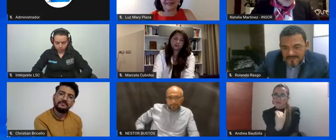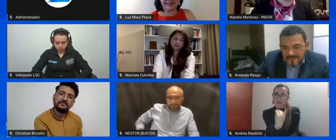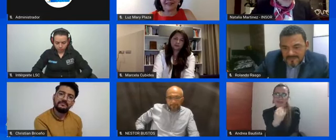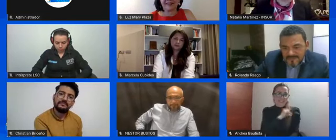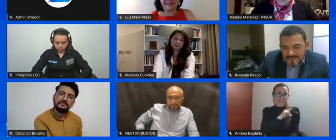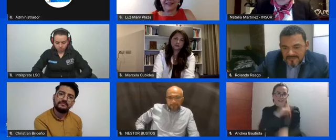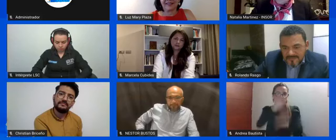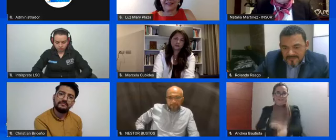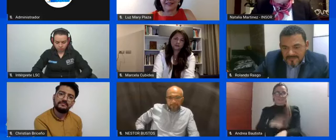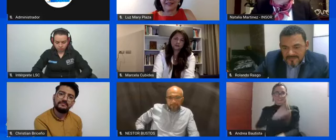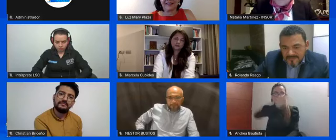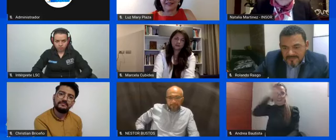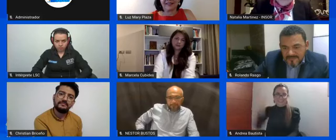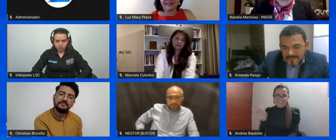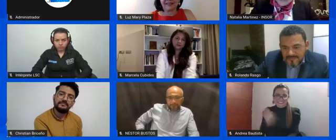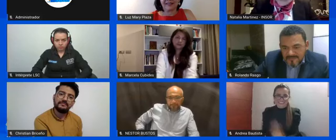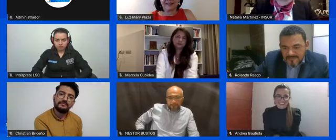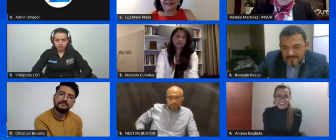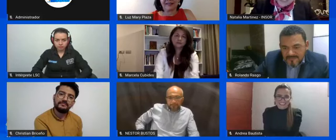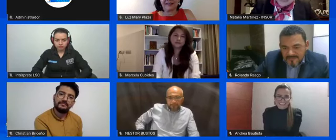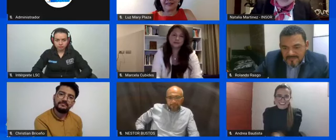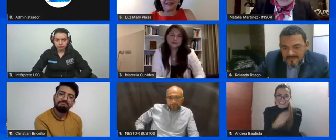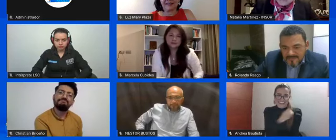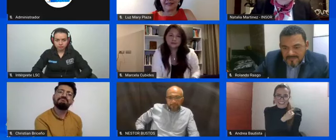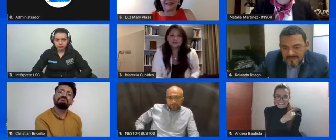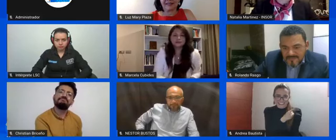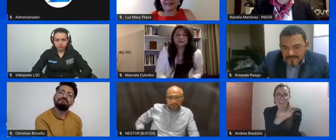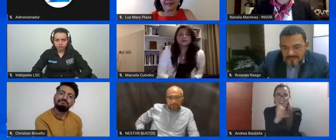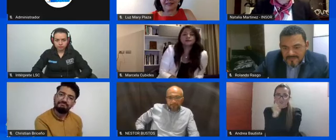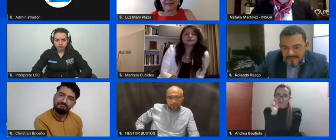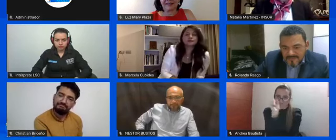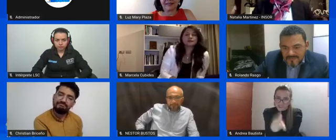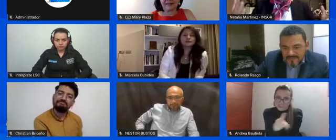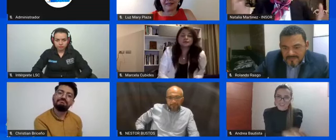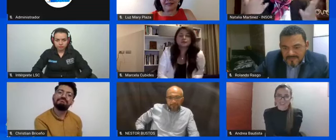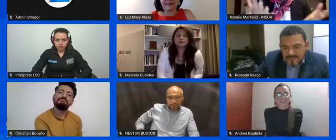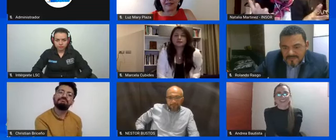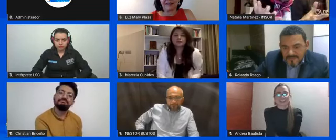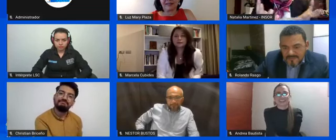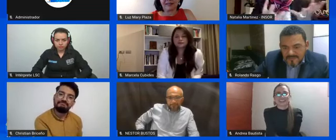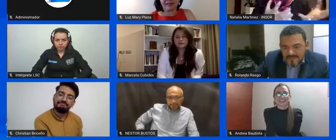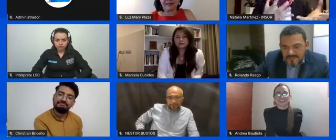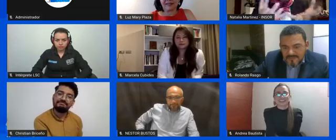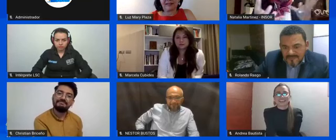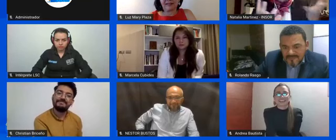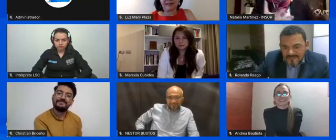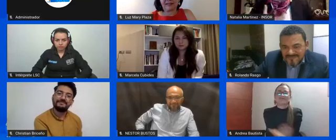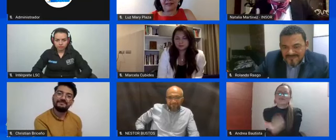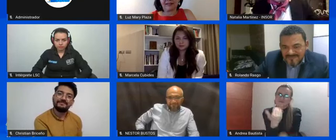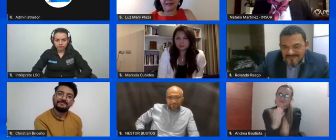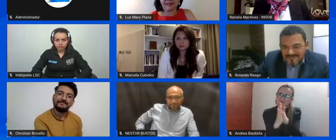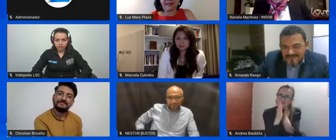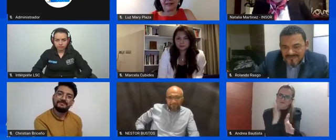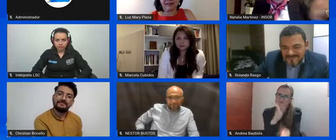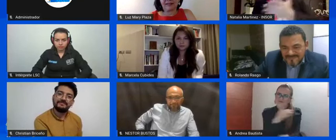instituto. Yo quisiera preguntarle a Rolando, ¿cómo has visto tú el acercamiento en